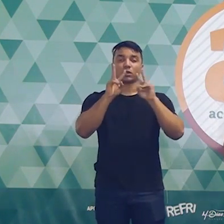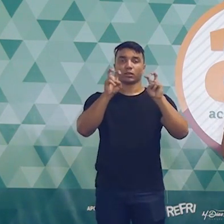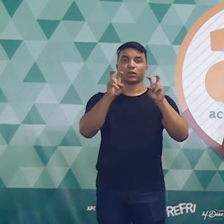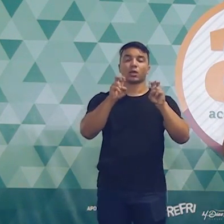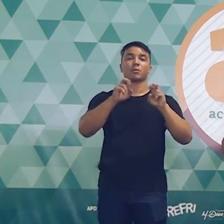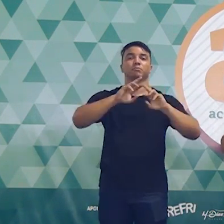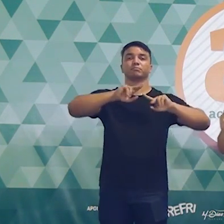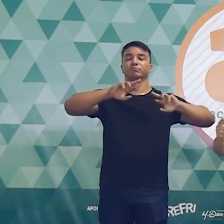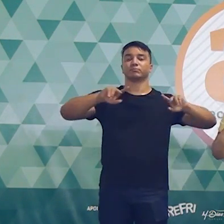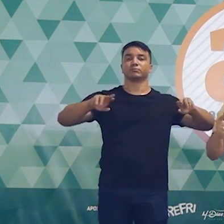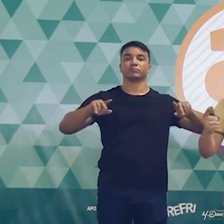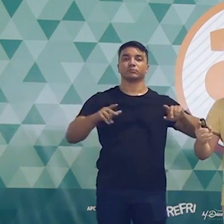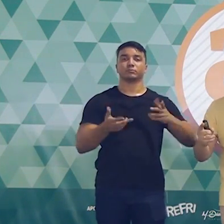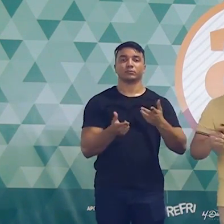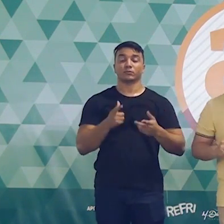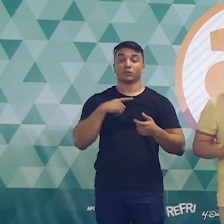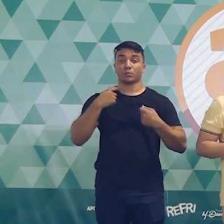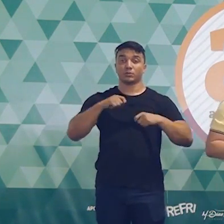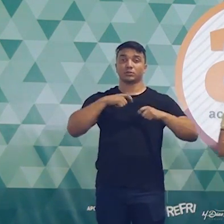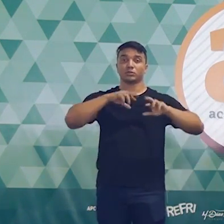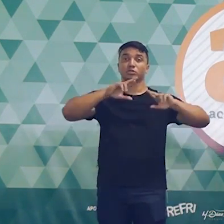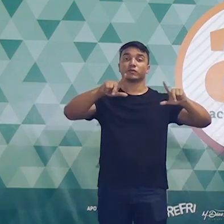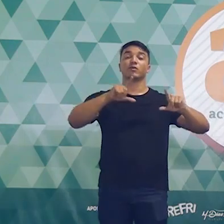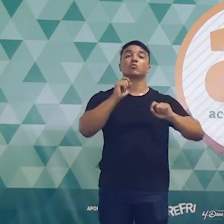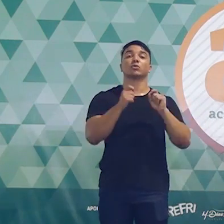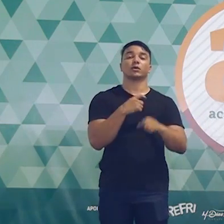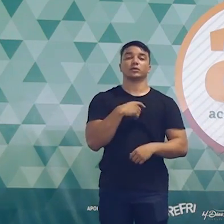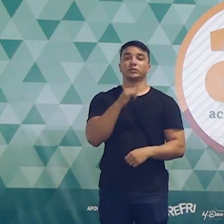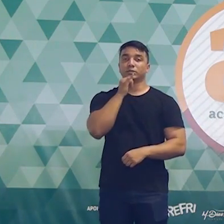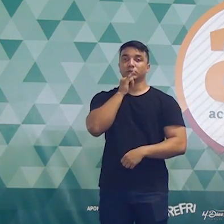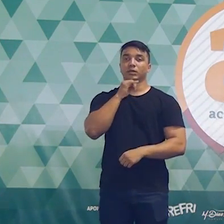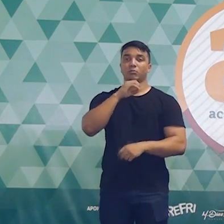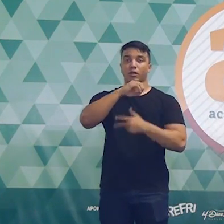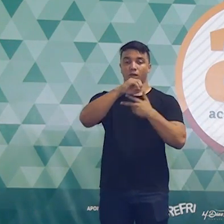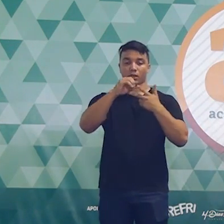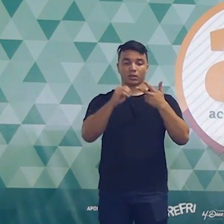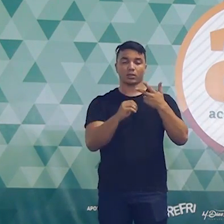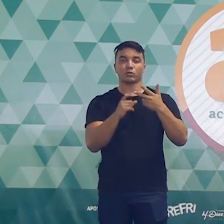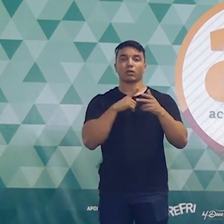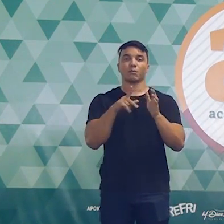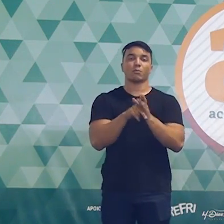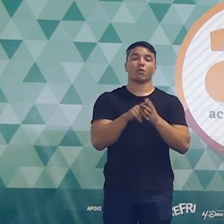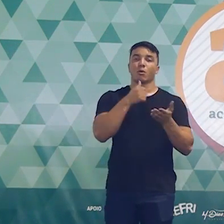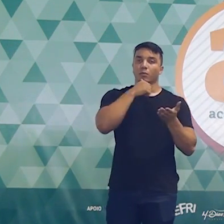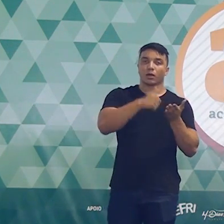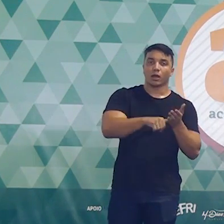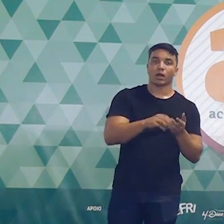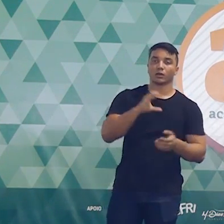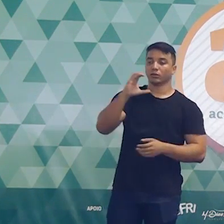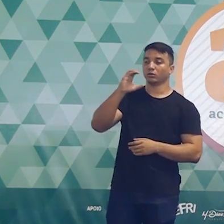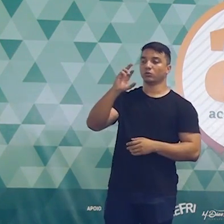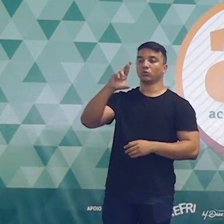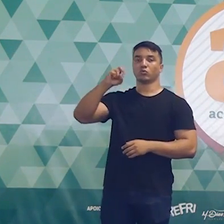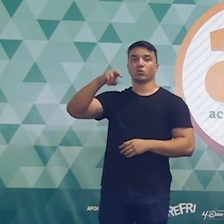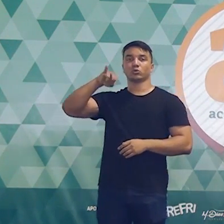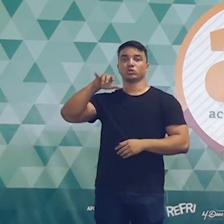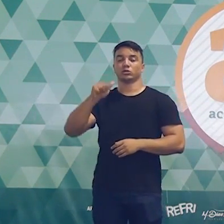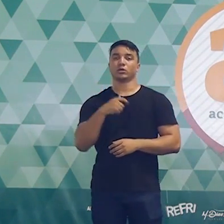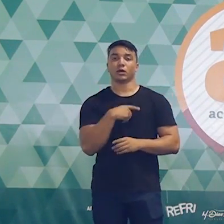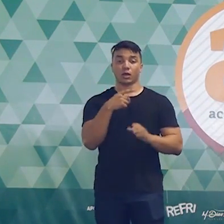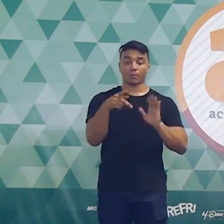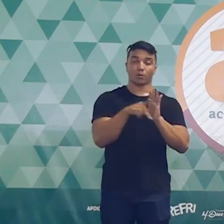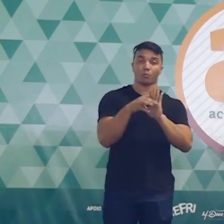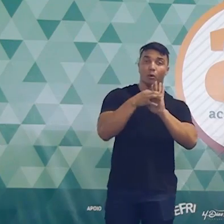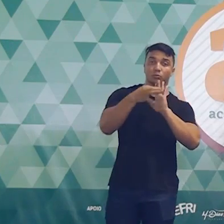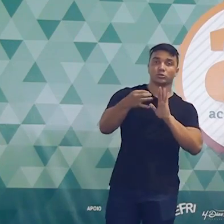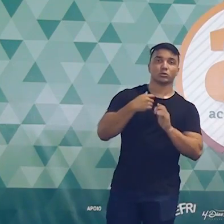temas. Eu teria que trabalhar diferente se o Enem trouxesse para nós cartas, crônicas, artigos de